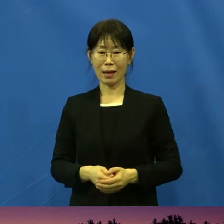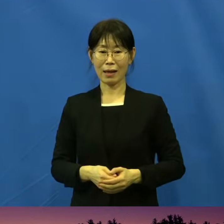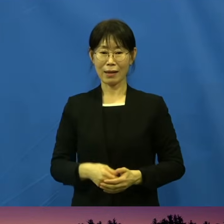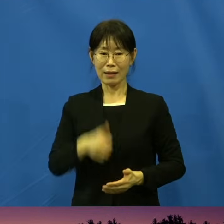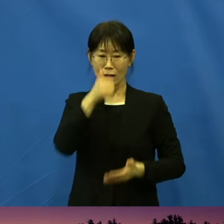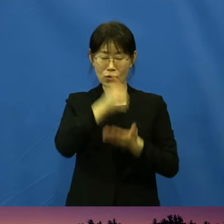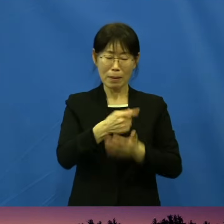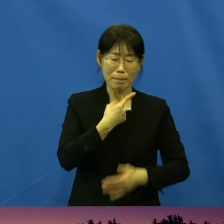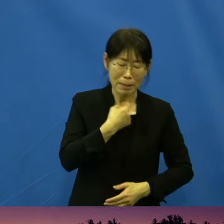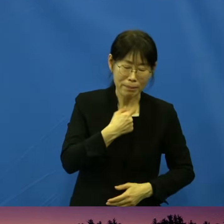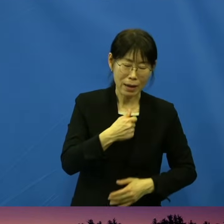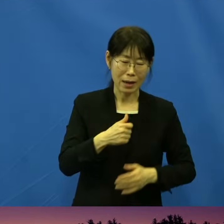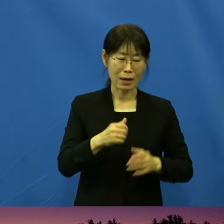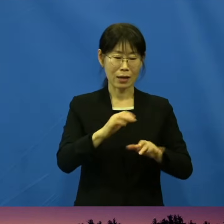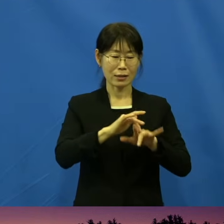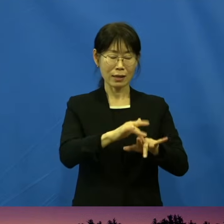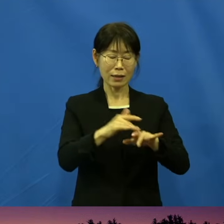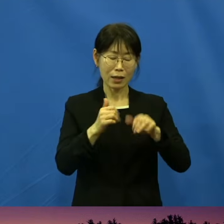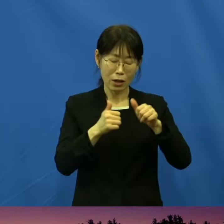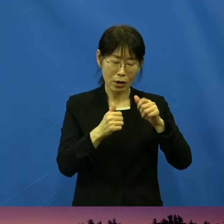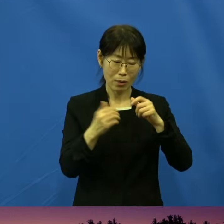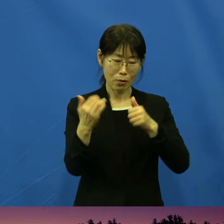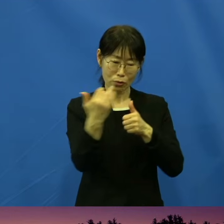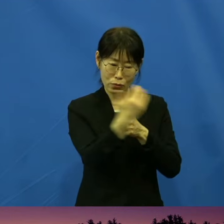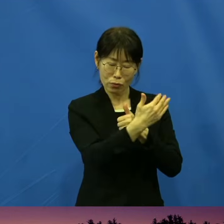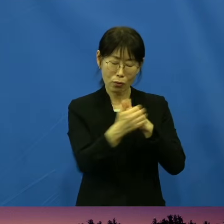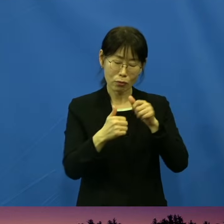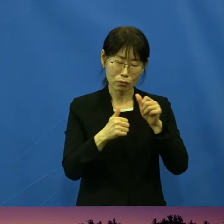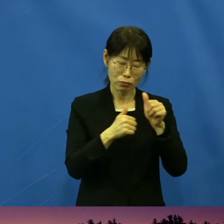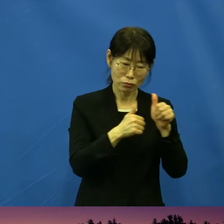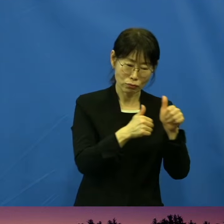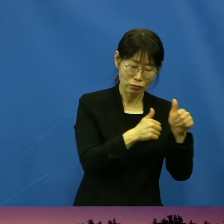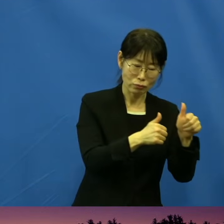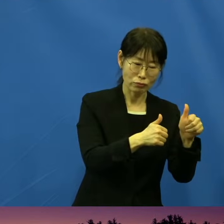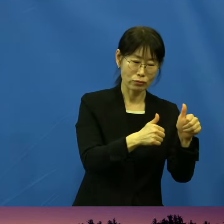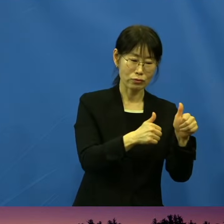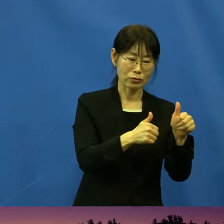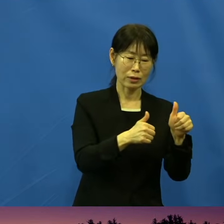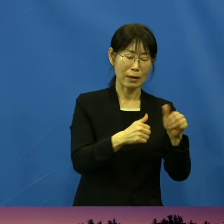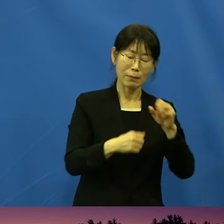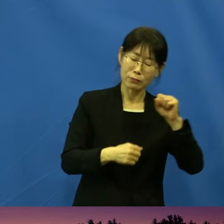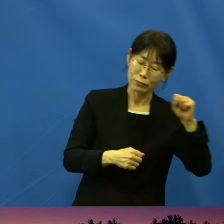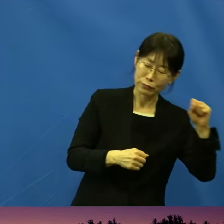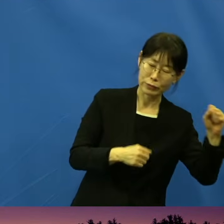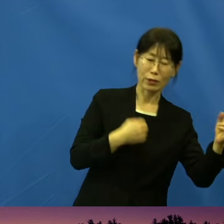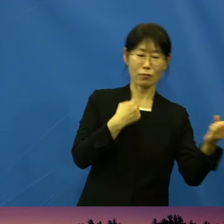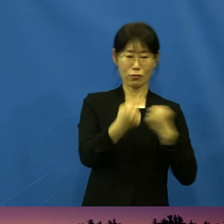초점을 맞추고 그리스도와 함께 죽는 경험을 계속적으로 해야 된다는 거예요.